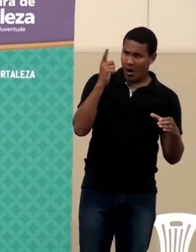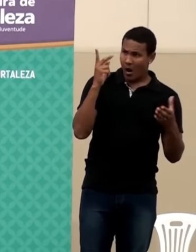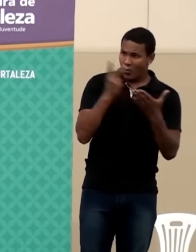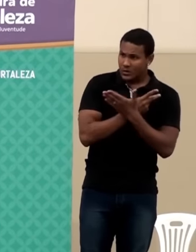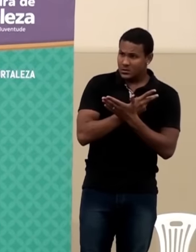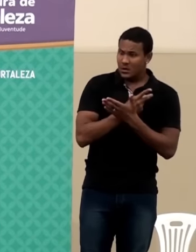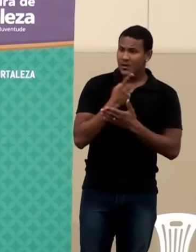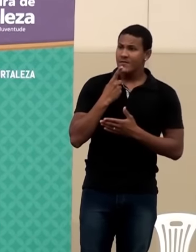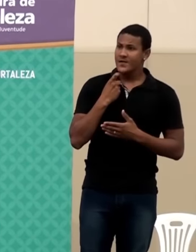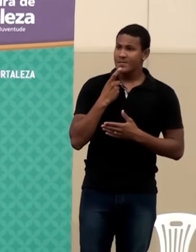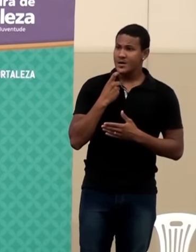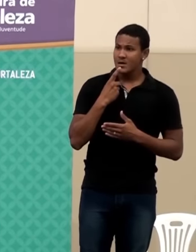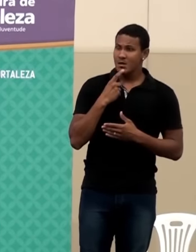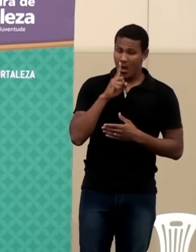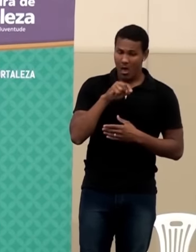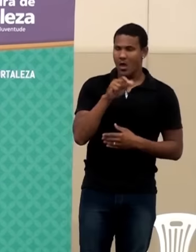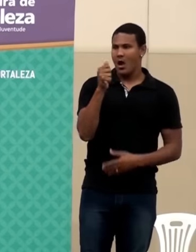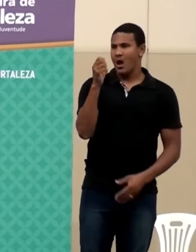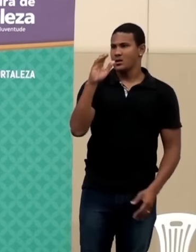meio ácido.